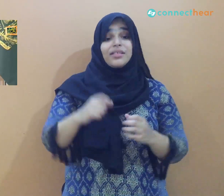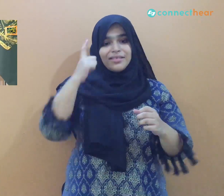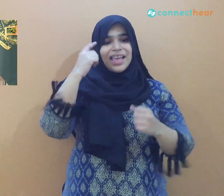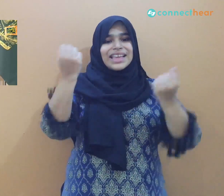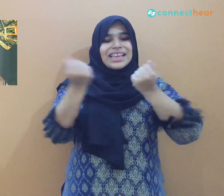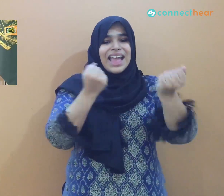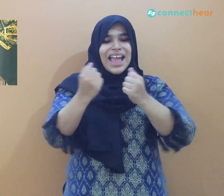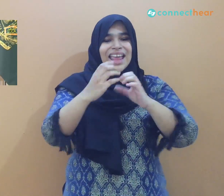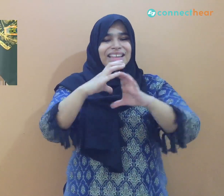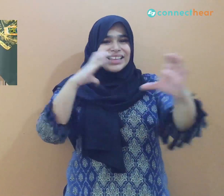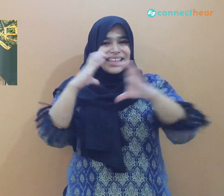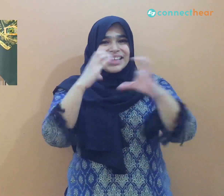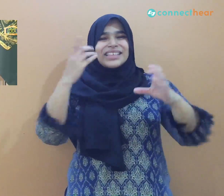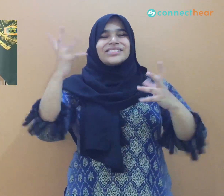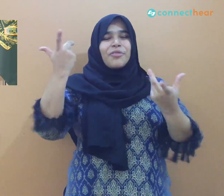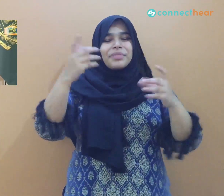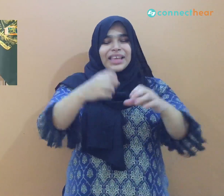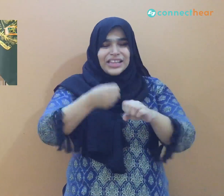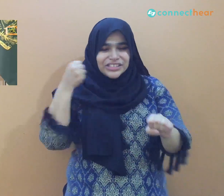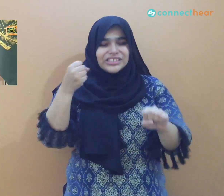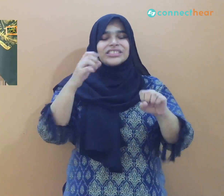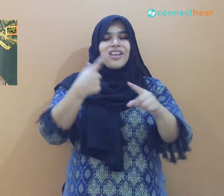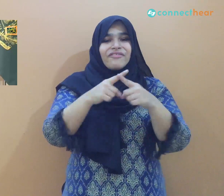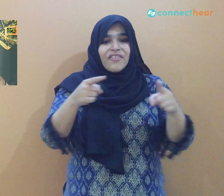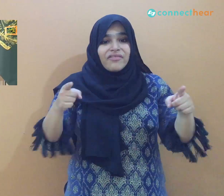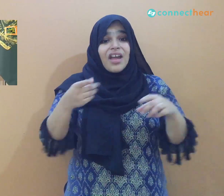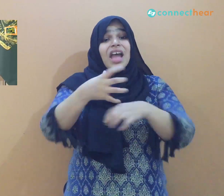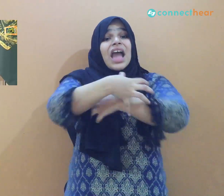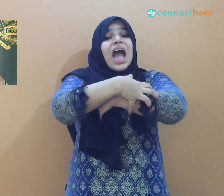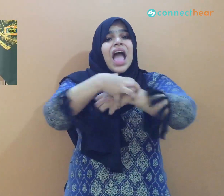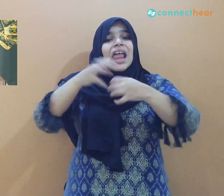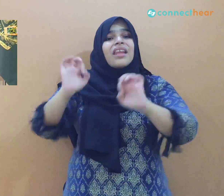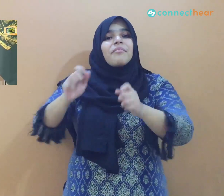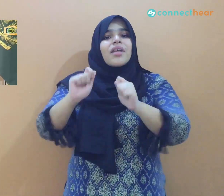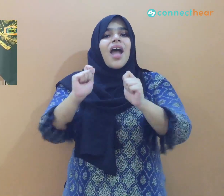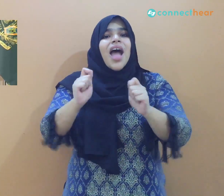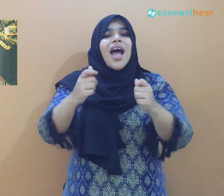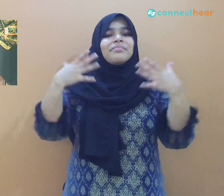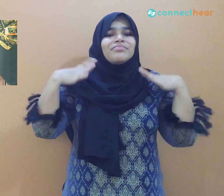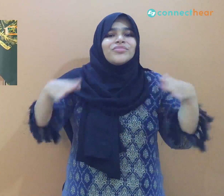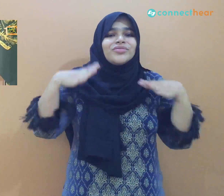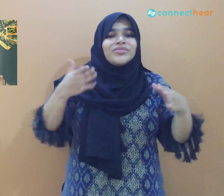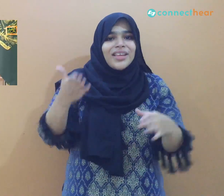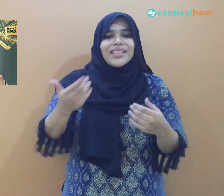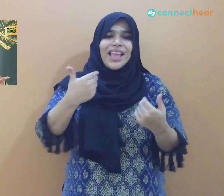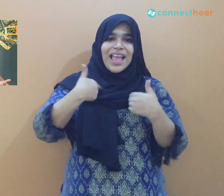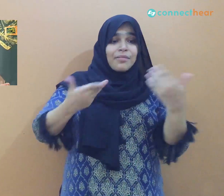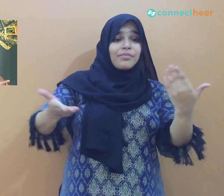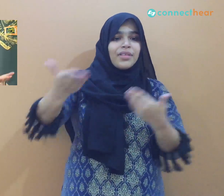ٹرانسپورٹ ہے, جو پبلک ٹرانسپورٹ ہے, وہ تو ایک غریب آدمی کی ٹرانسپورٹ ہے. ہم تو,